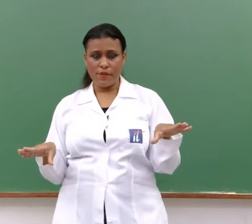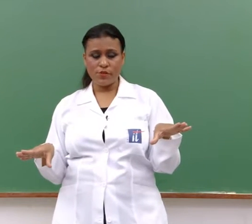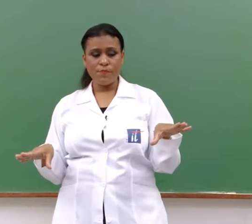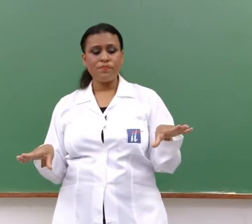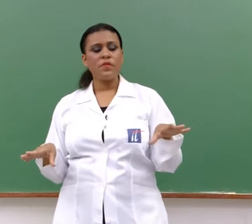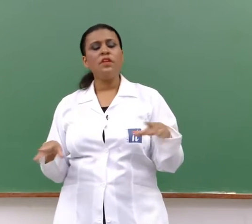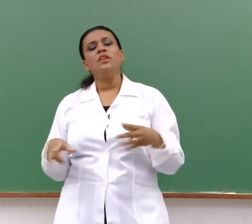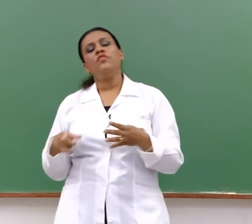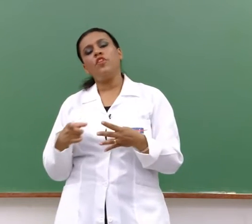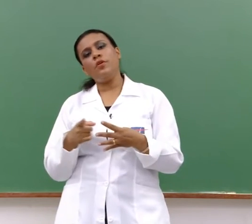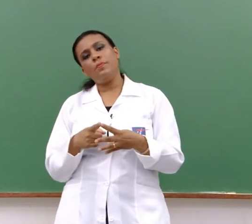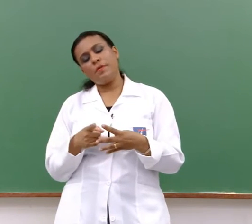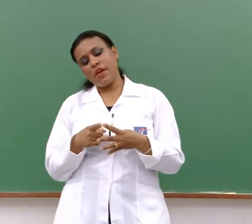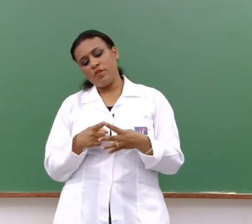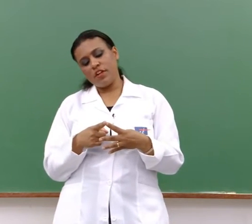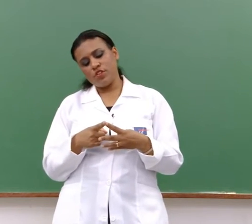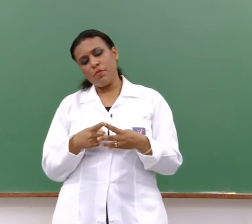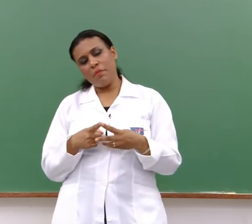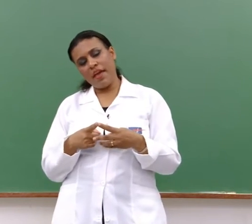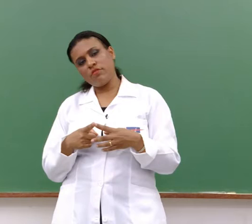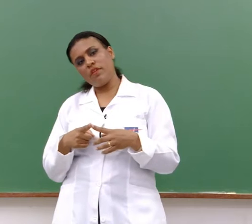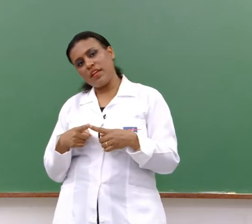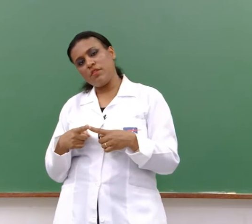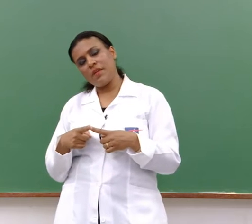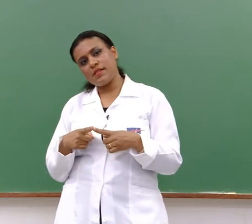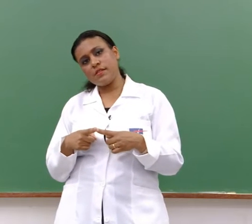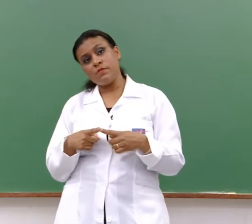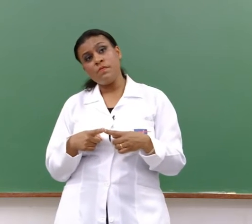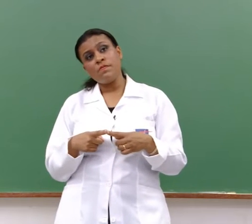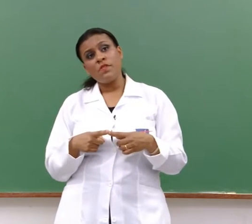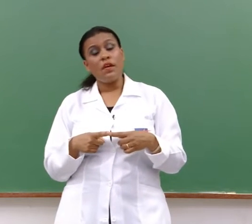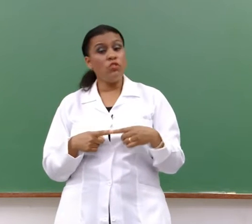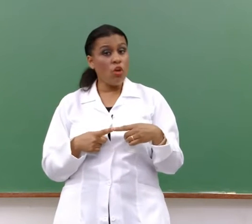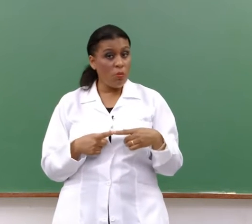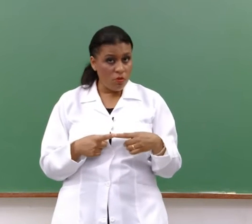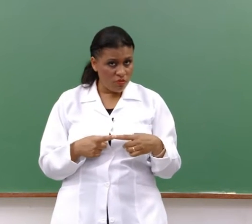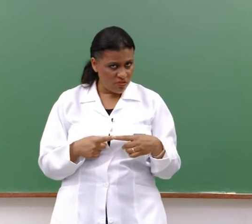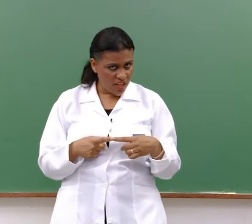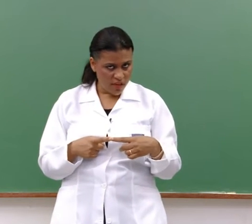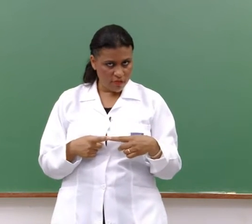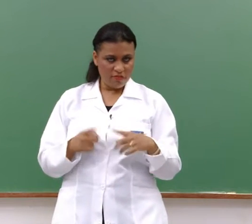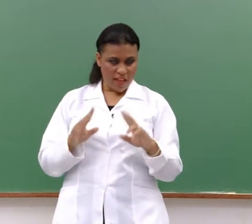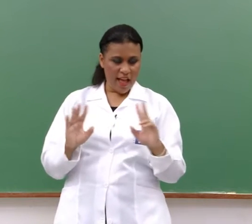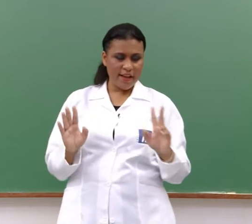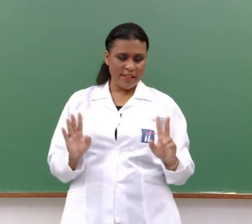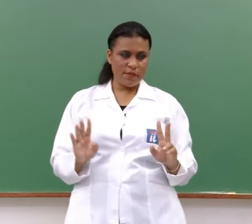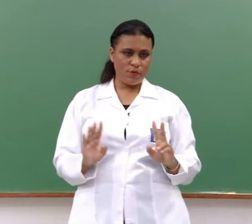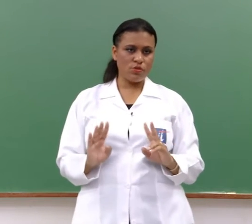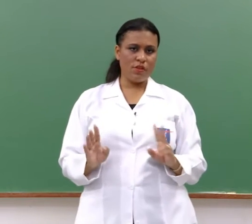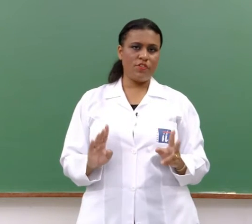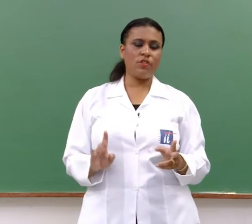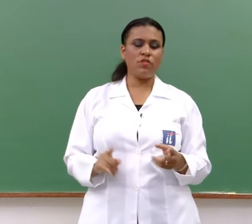espaço. Foi o primeiro grande momento aqui no Brasil, no mundo inteiro, tá? Essa postura foi